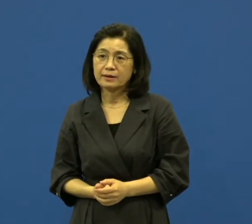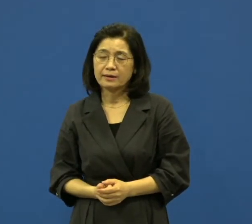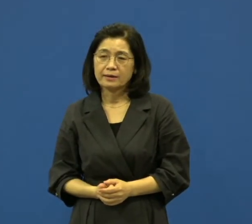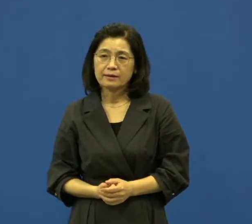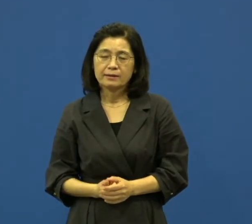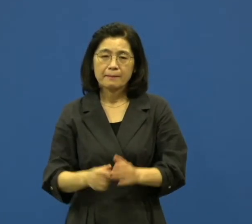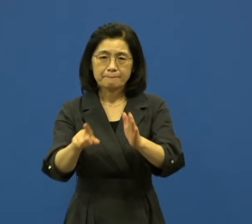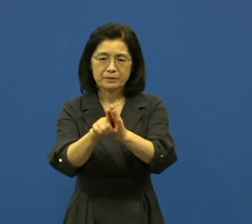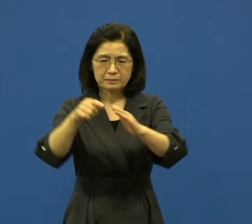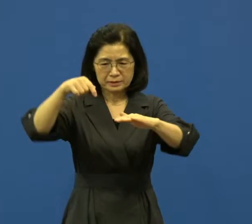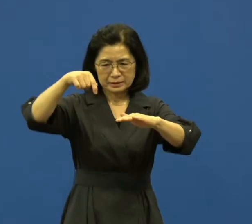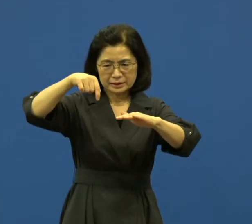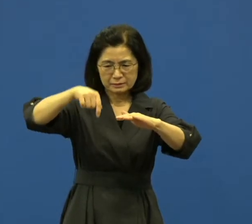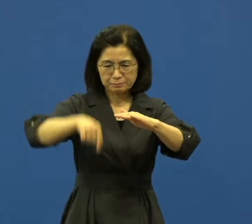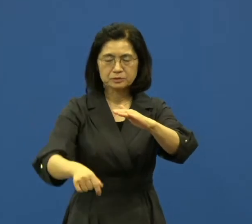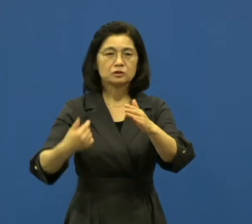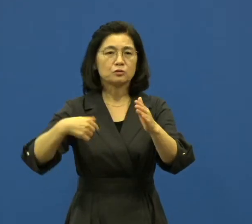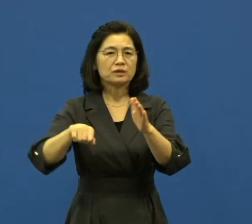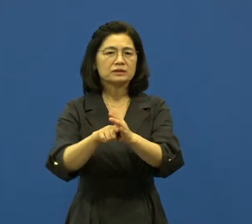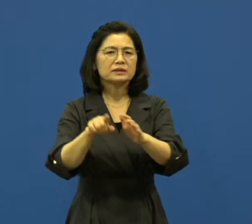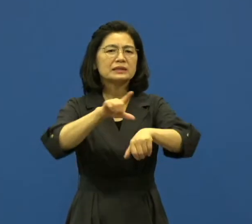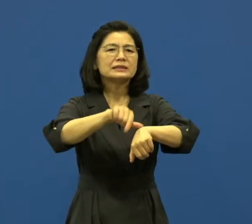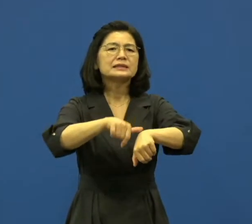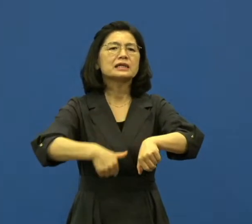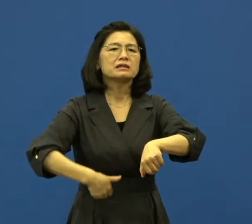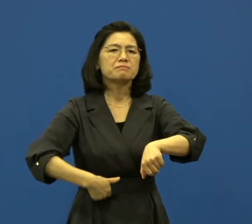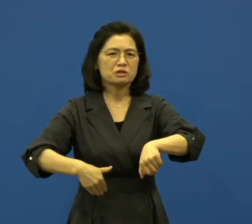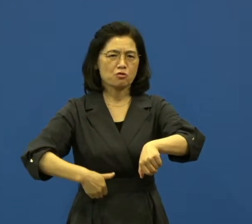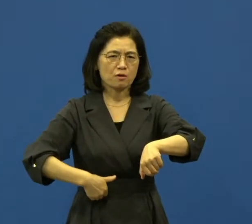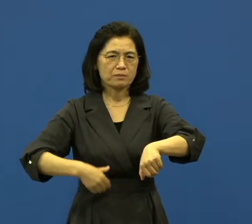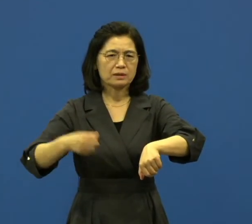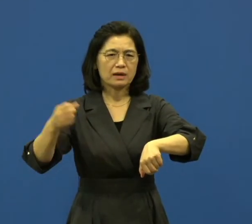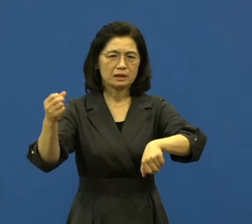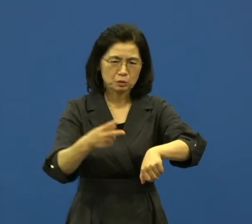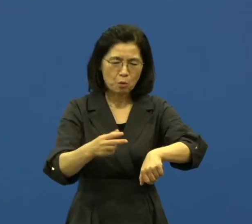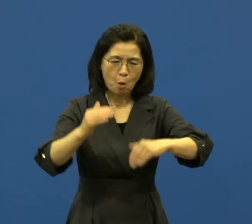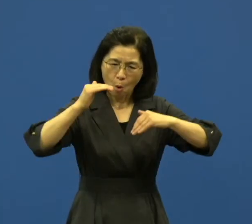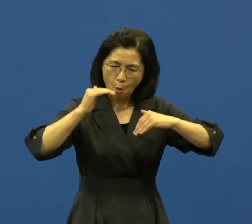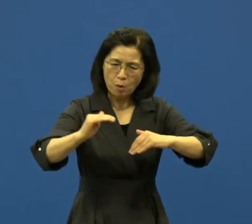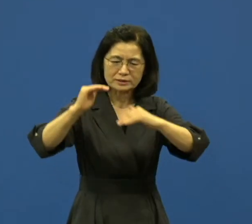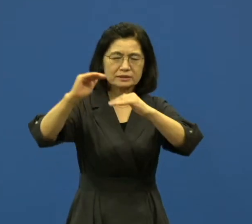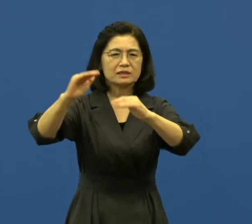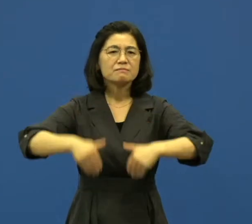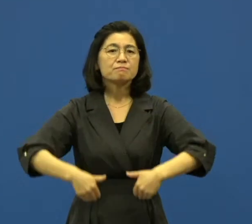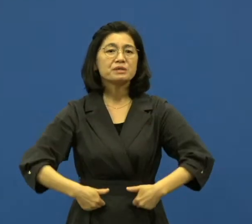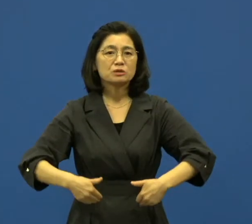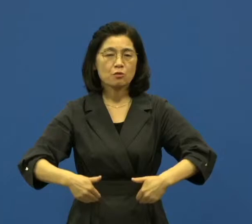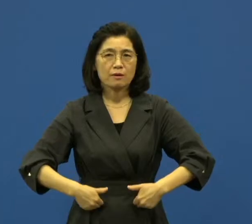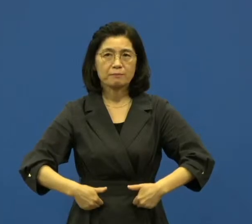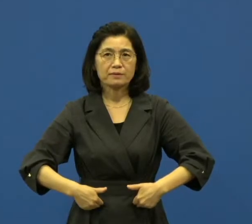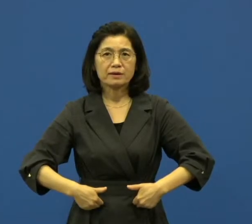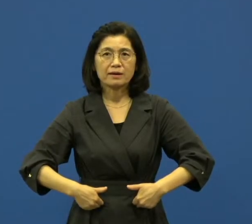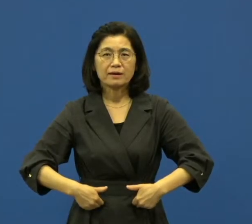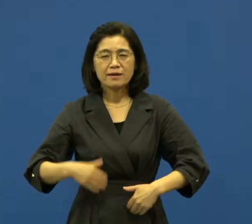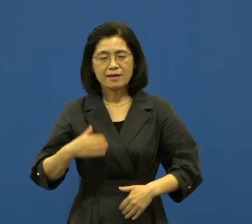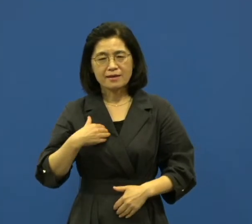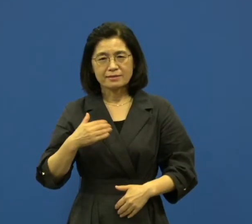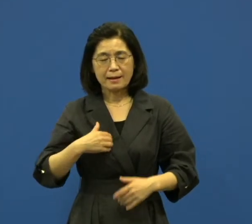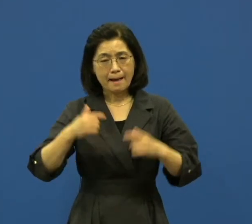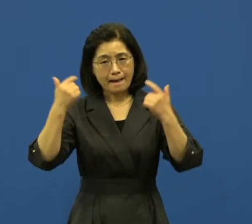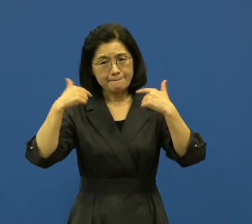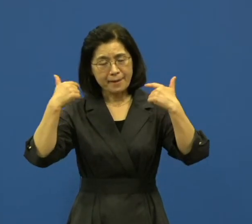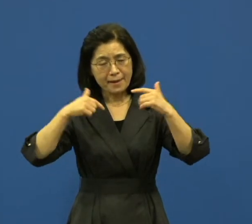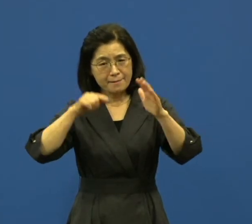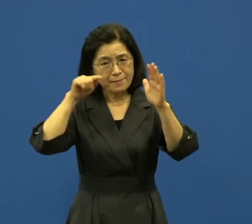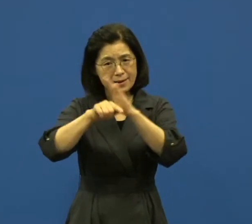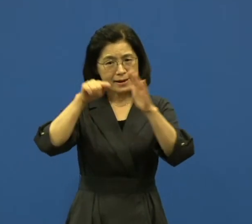깊어지기 위해서는 시간이 필요하고 과정이 있어야 합니다. 그래서 내가 가는 단골 식당이 있다면 한두 번